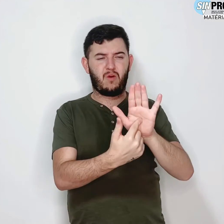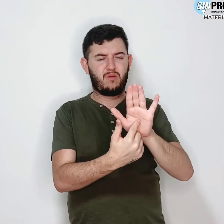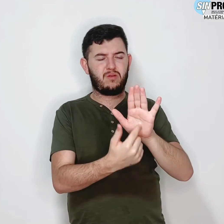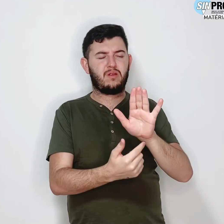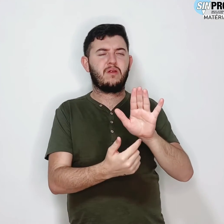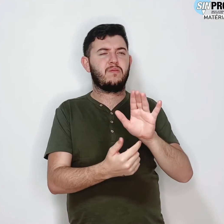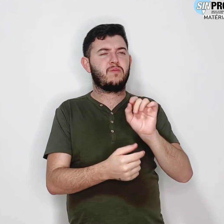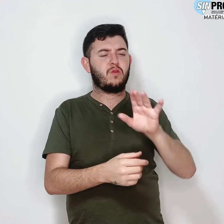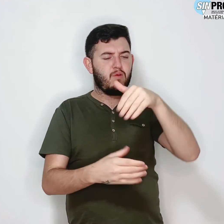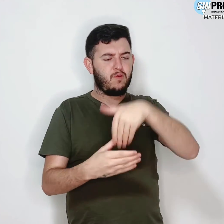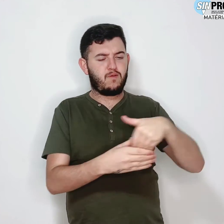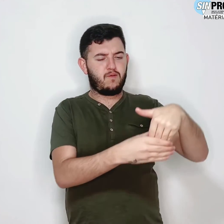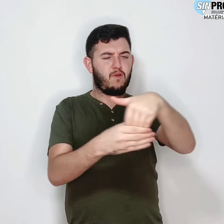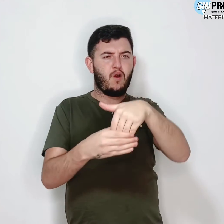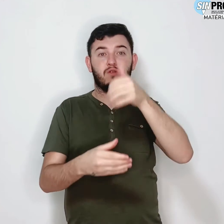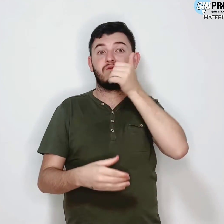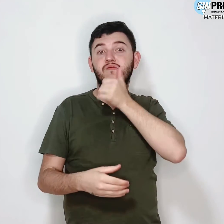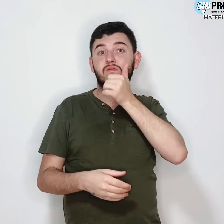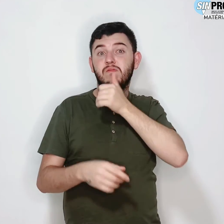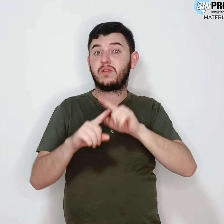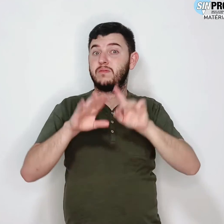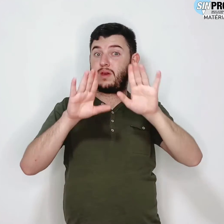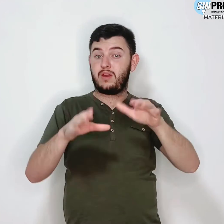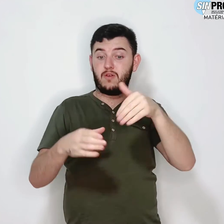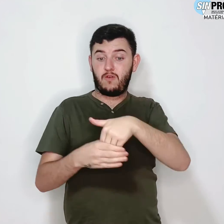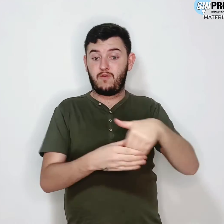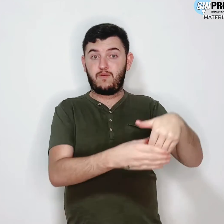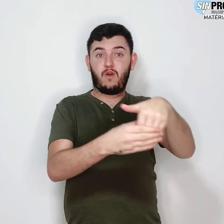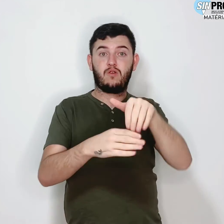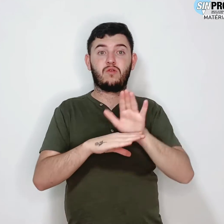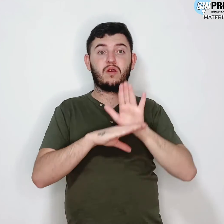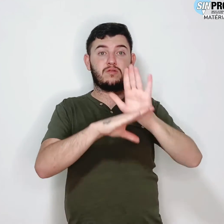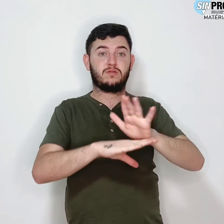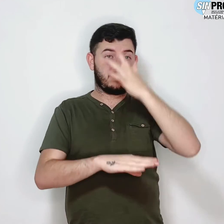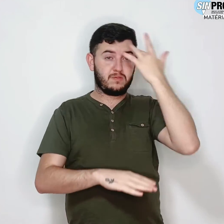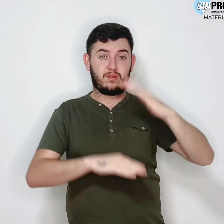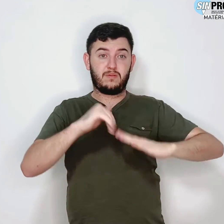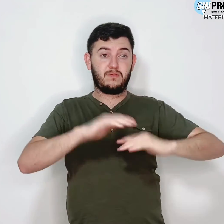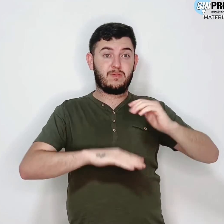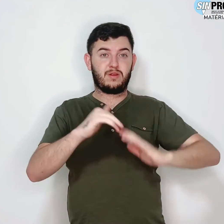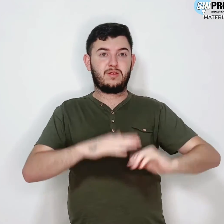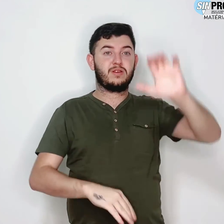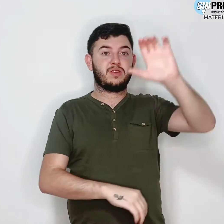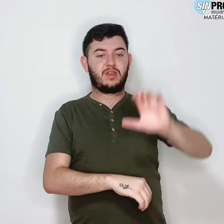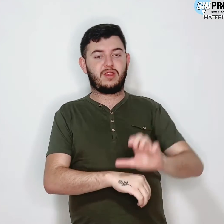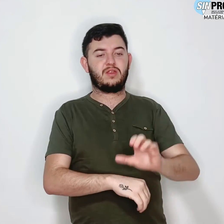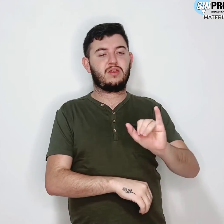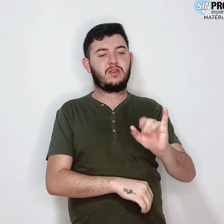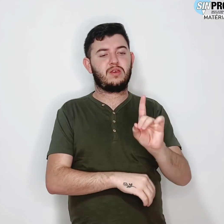o voto enquanto passaporte para a cidadania. A conquista do voto